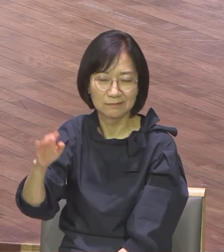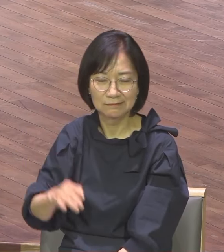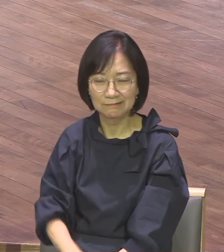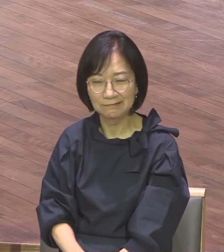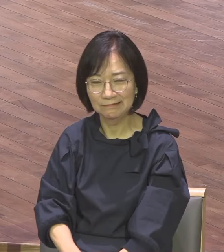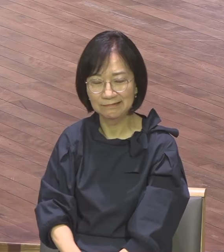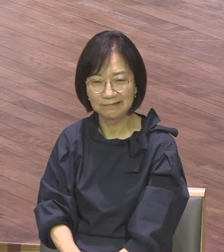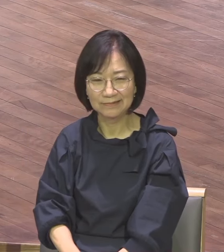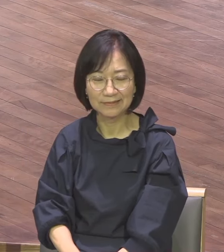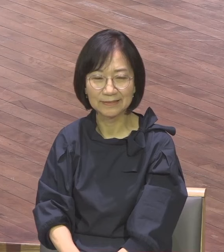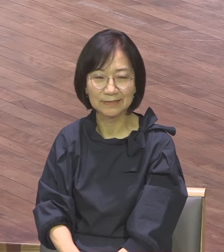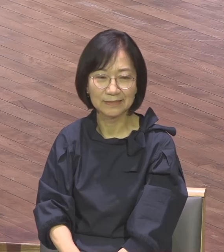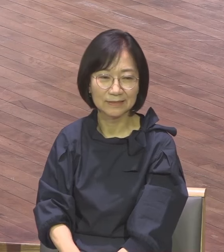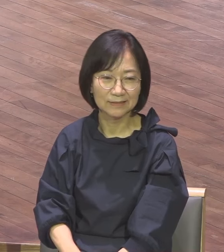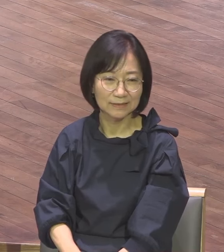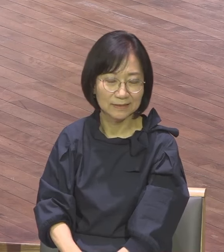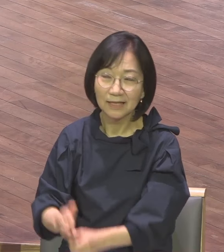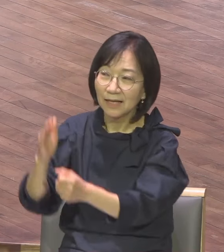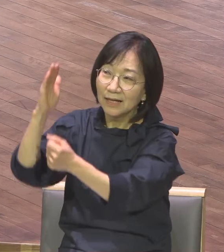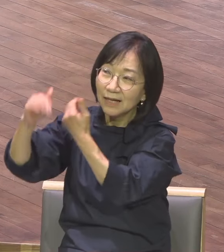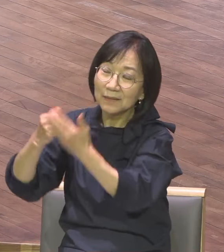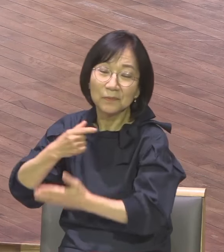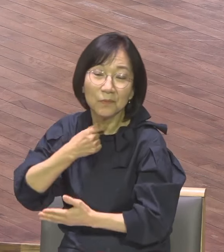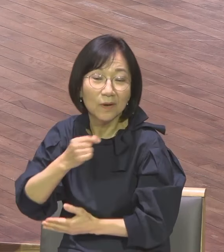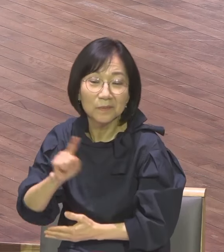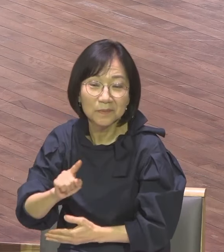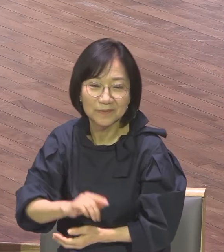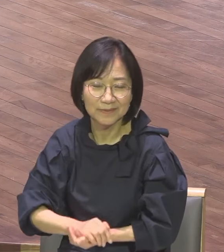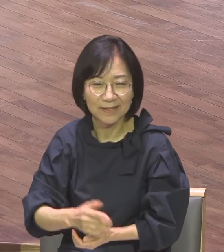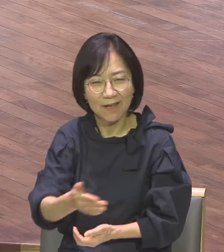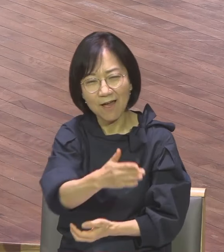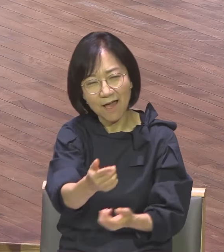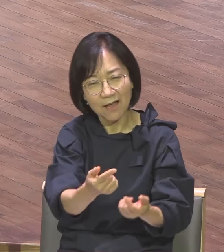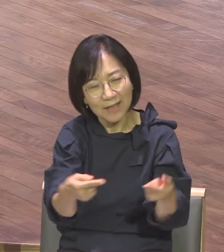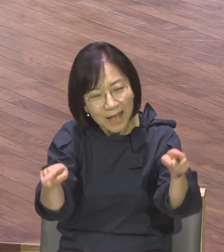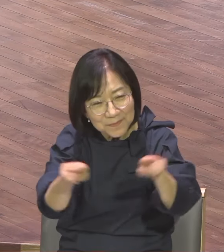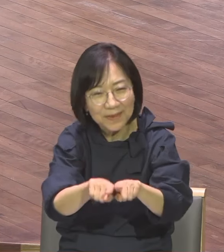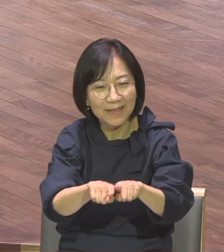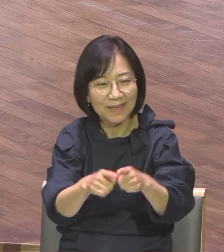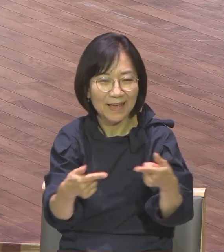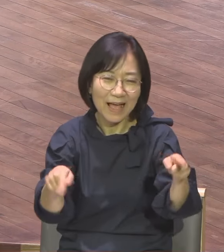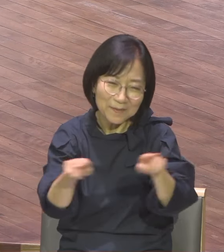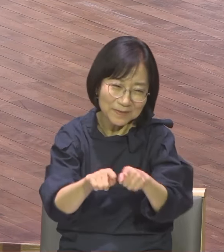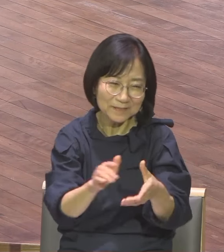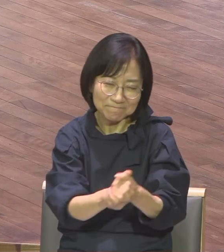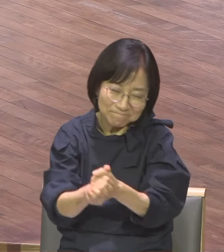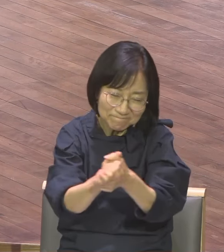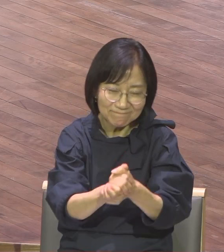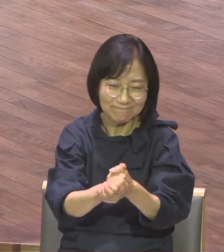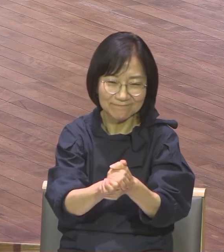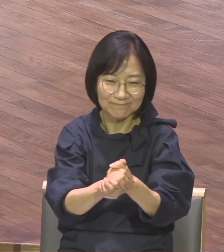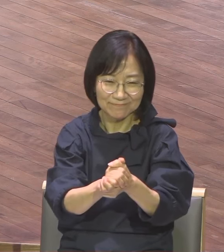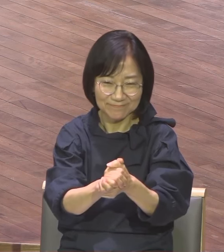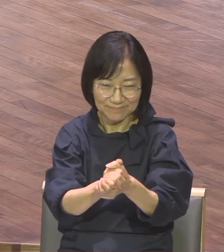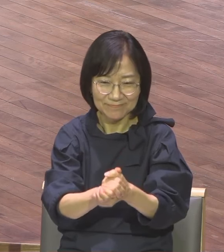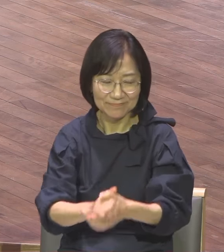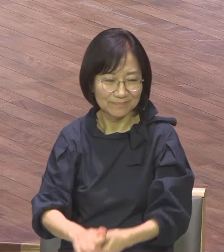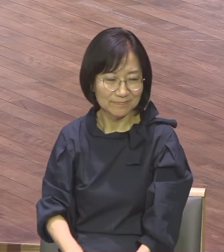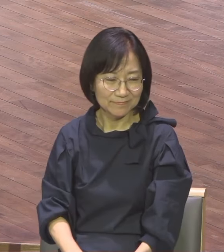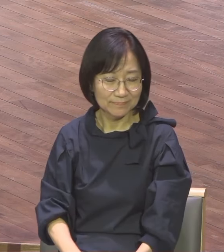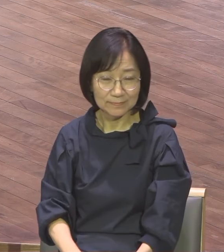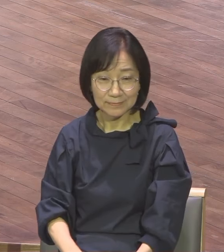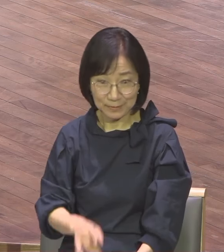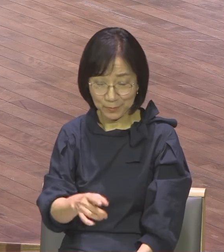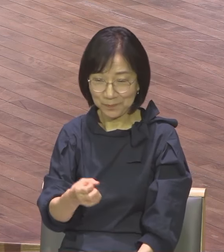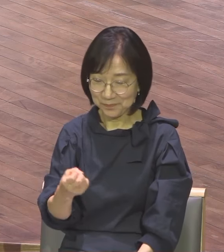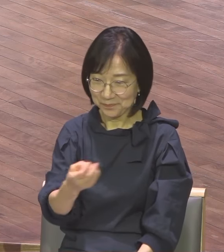하나님은요 함께 신앙생활하는 것을 기뻐하세요. 그래서 건강한 그리스도인은